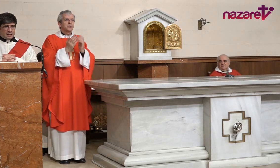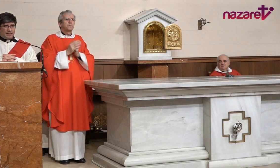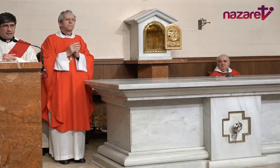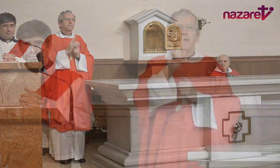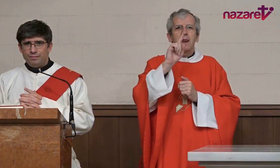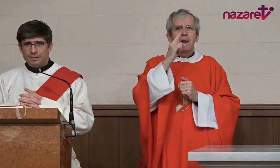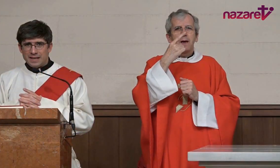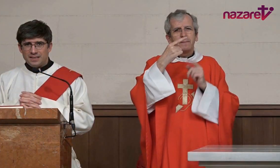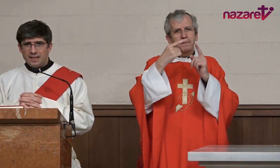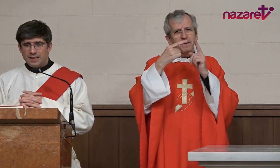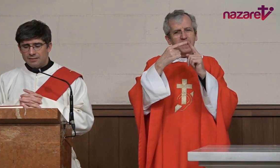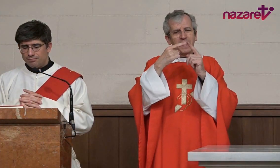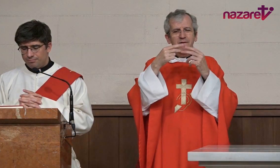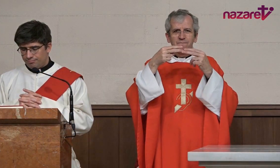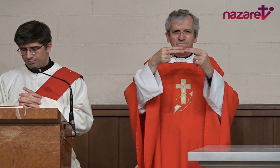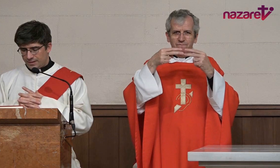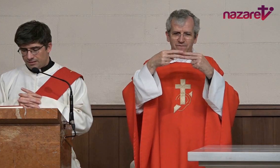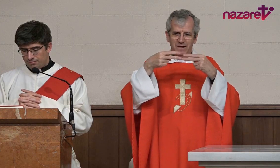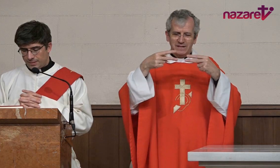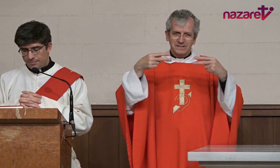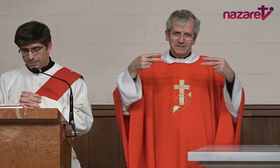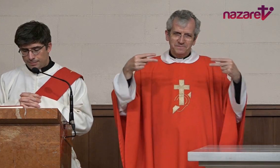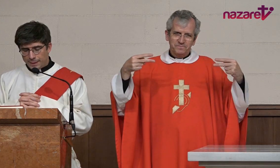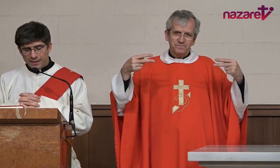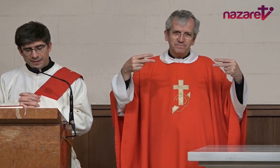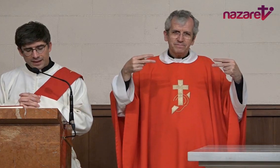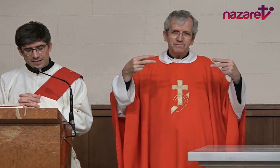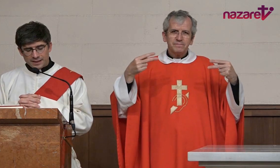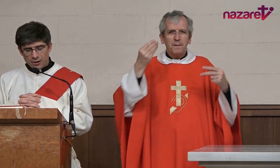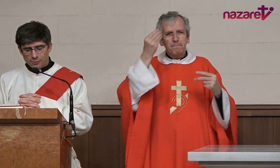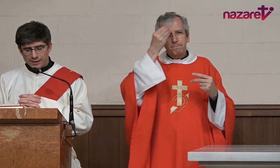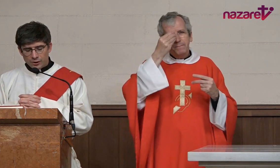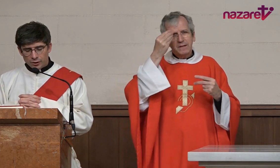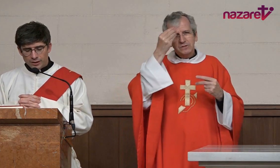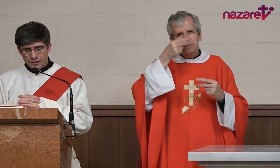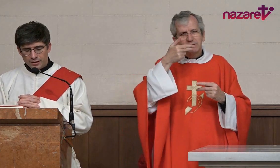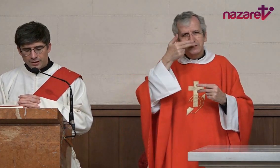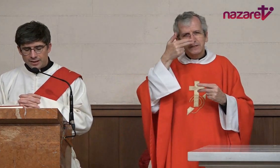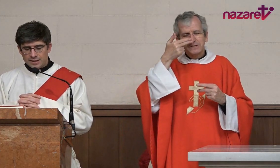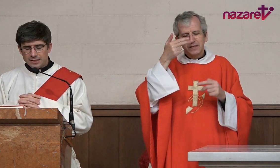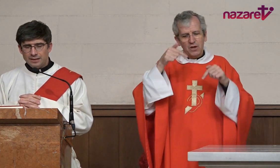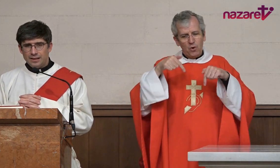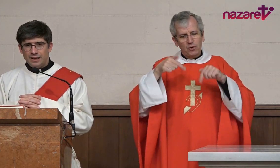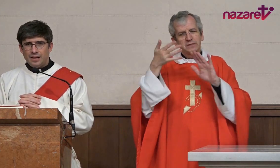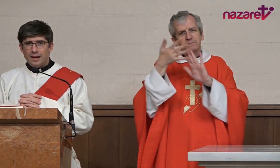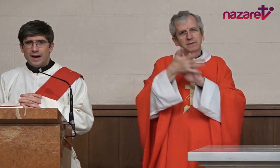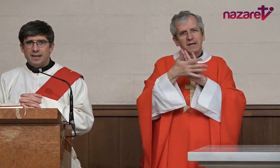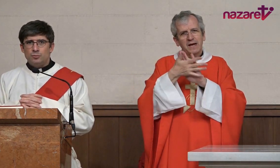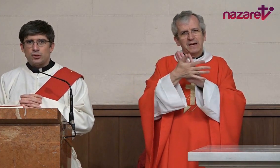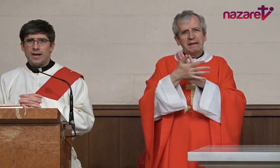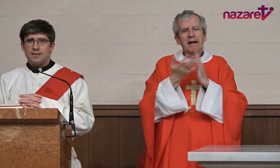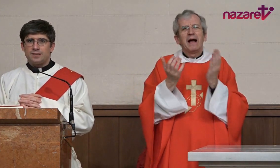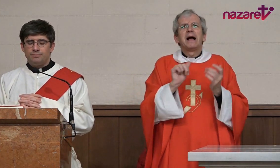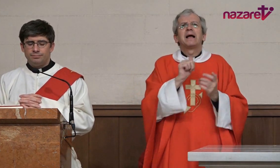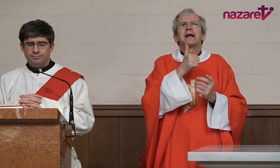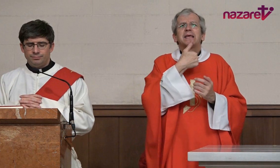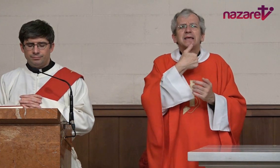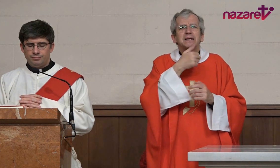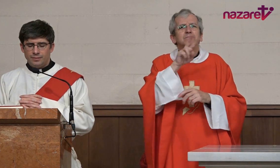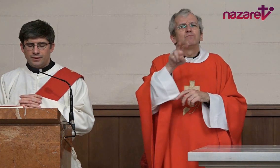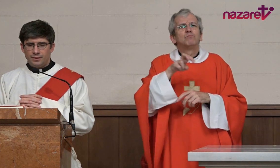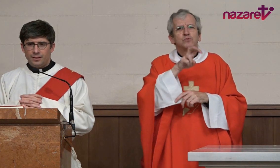La primera frase que me parece interesante comentar hoy es: ¿A quién